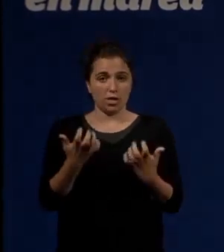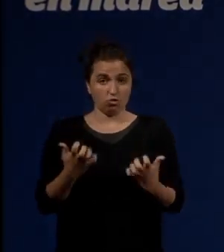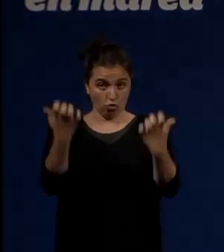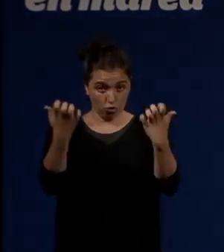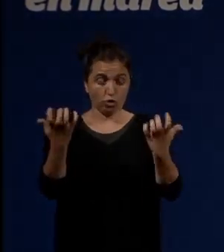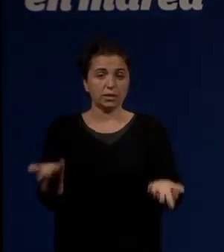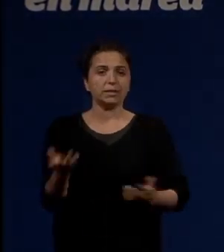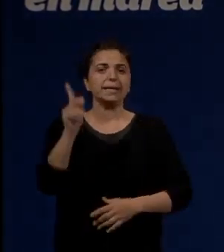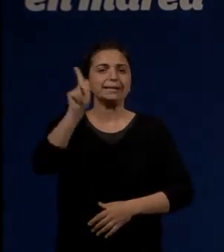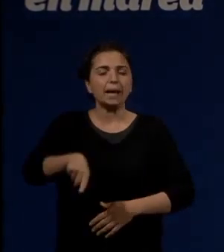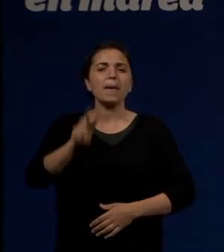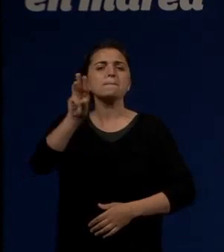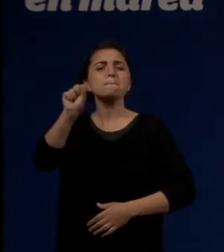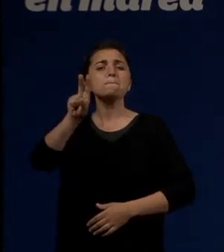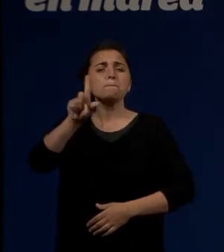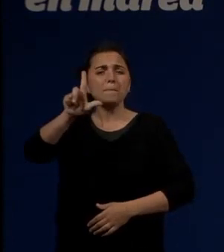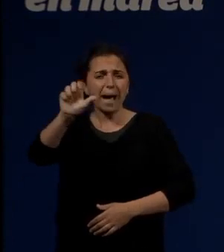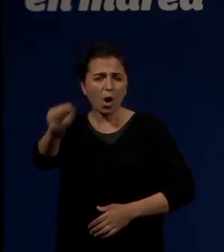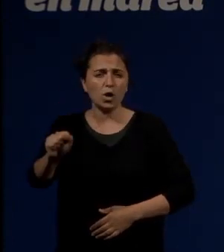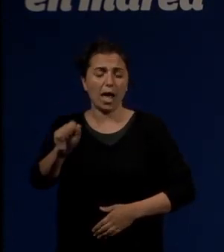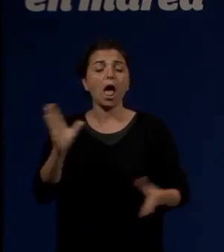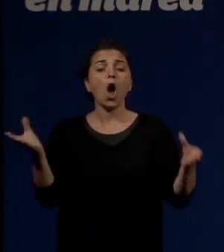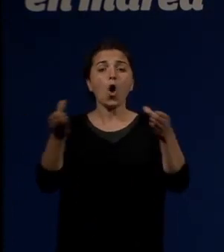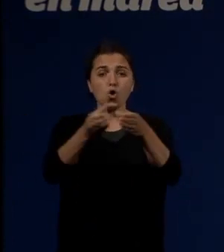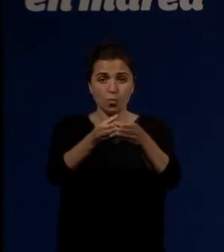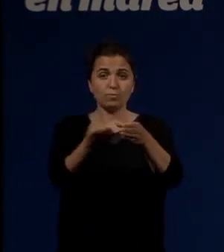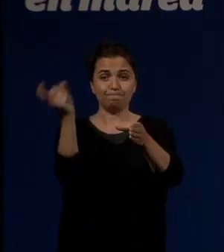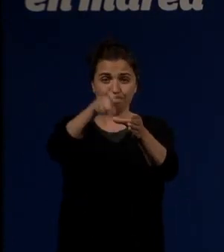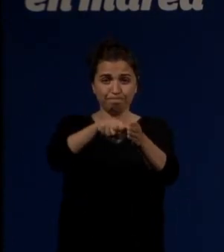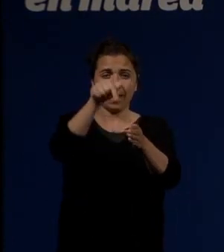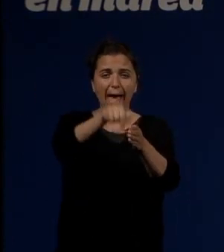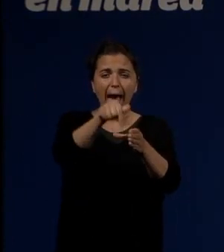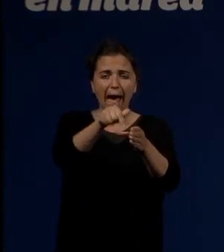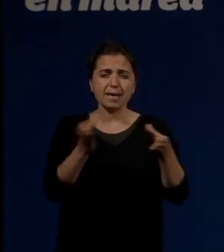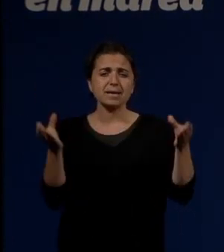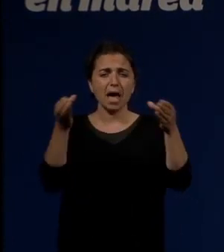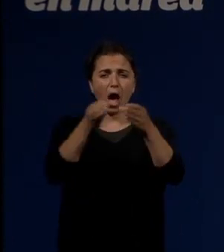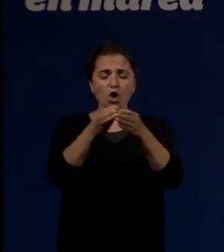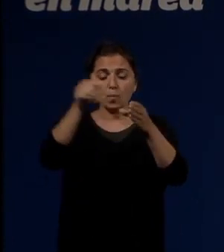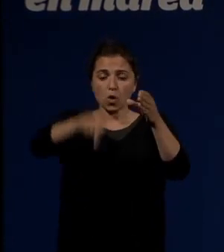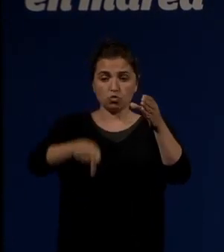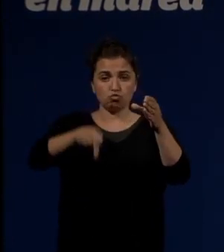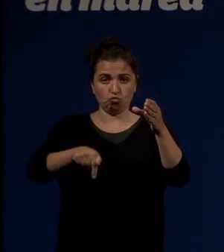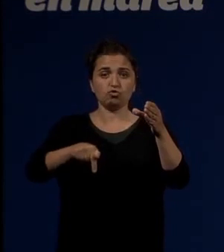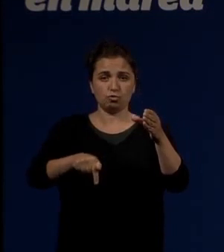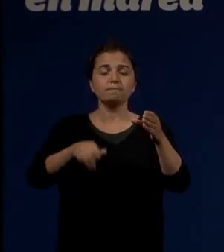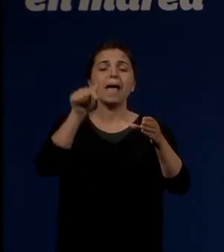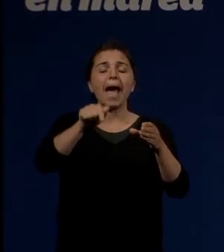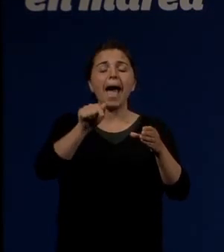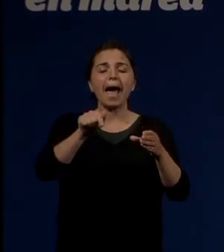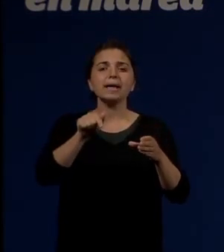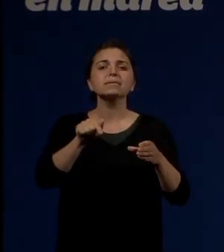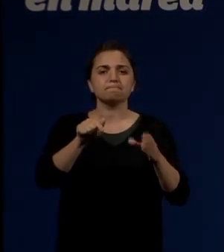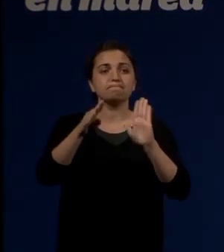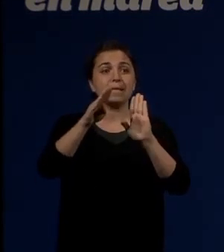Temos a Paula tamén, dunha agrupación, dunha coalición tamén do sur da provincia de Sober, de Agroma Sober, tamén